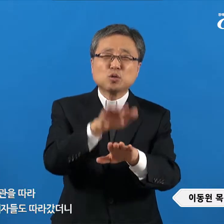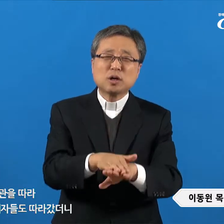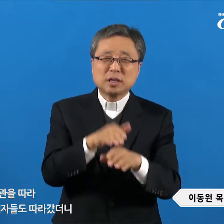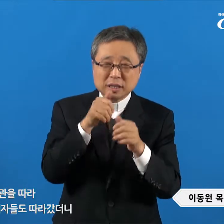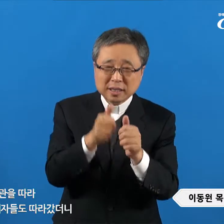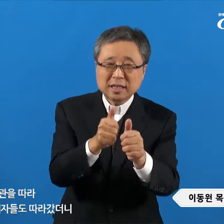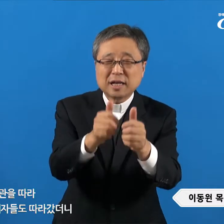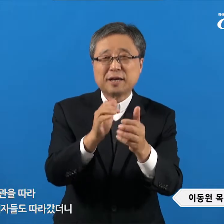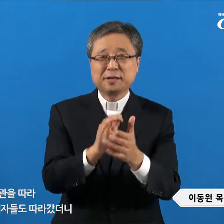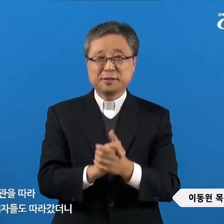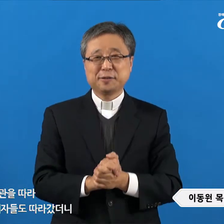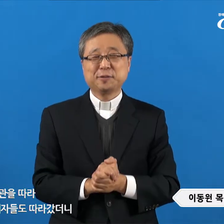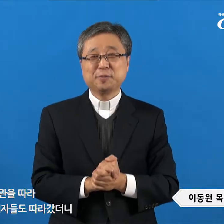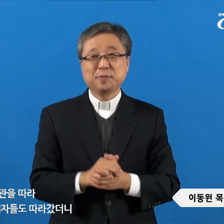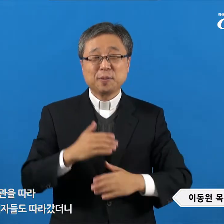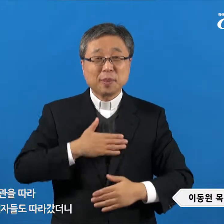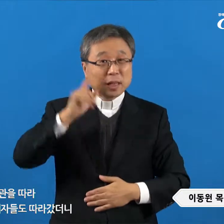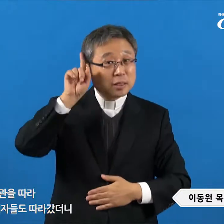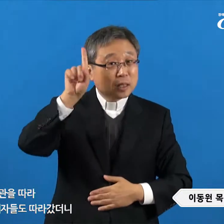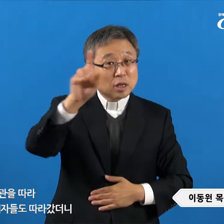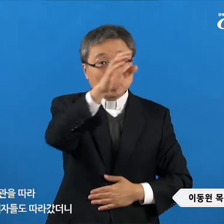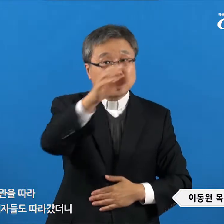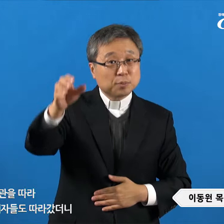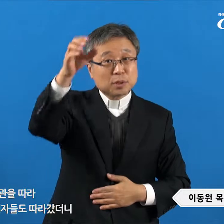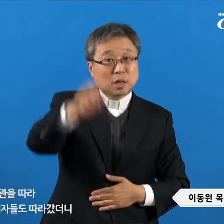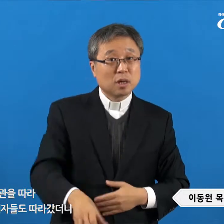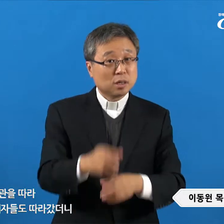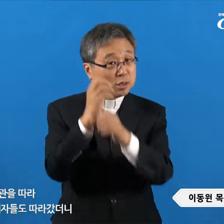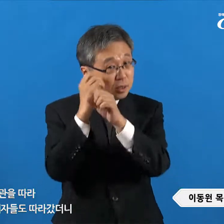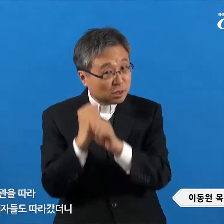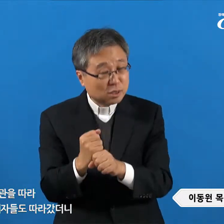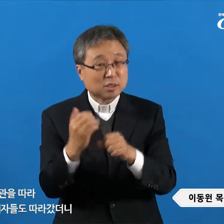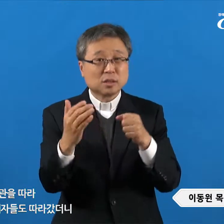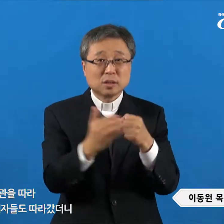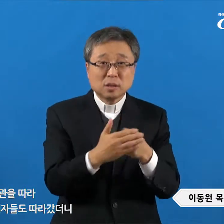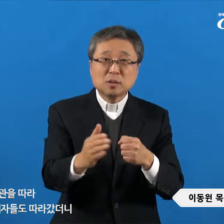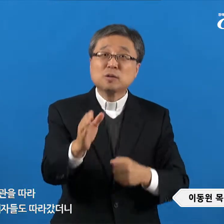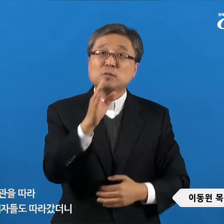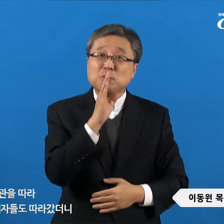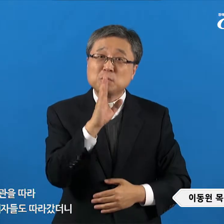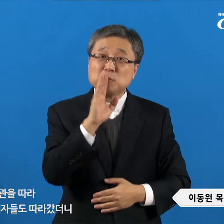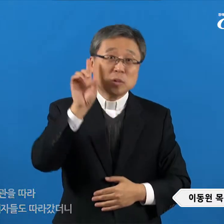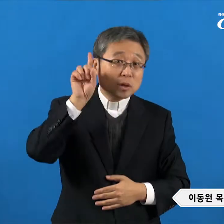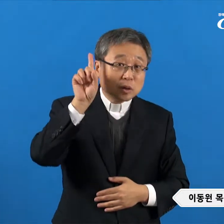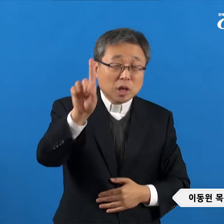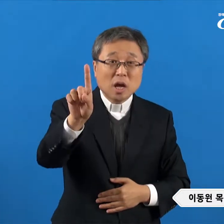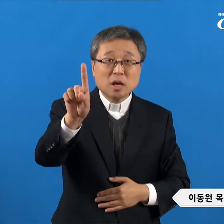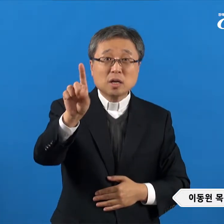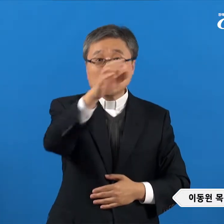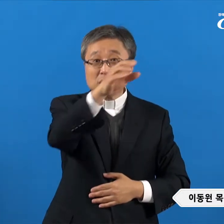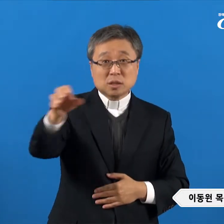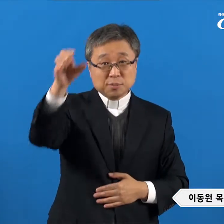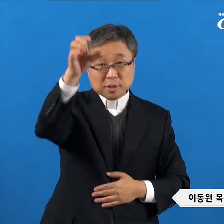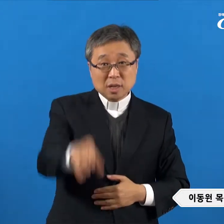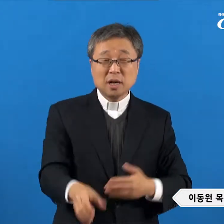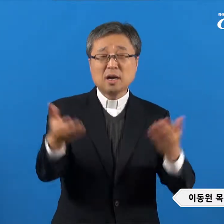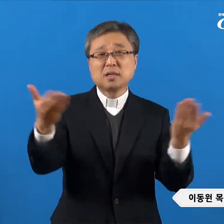따라. 네. 내일 십자가를 지시니까 정말 내일이란 십자가 사건을 앞에 두고 안